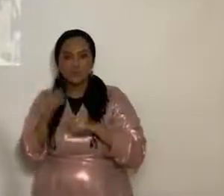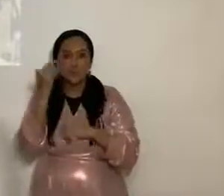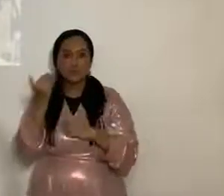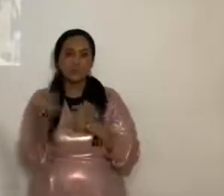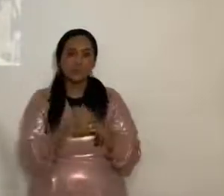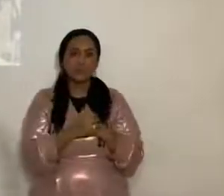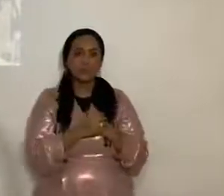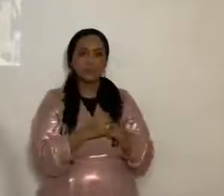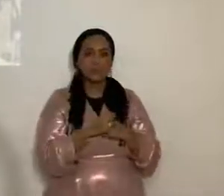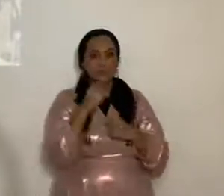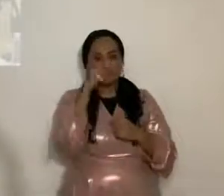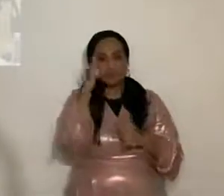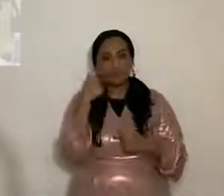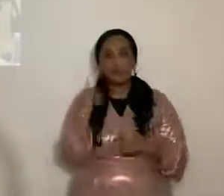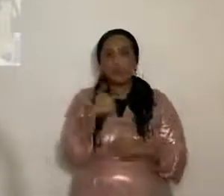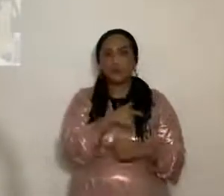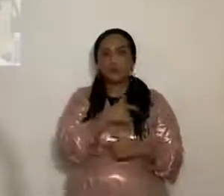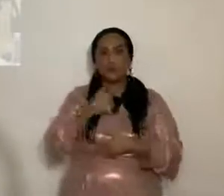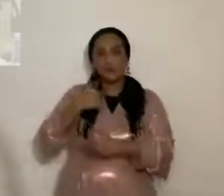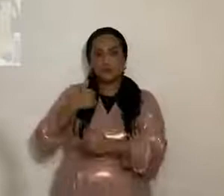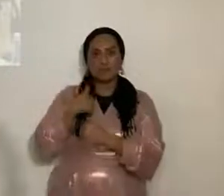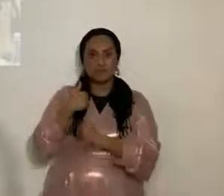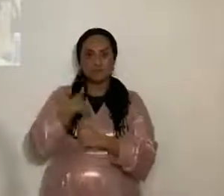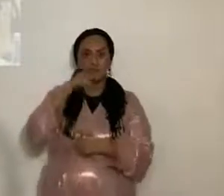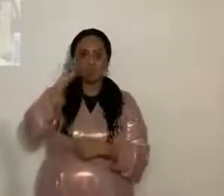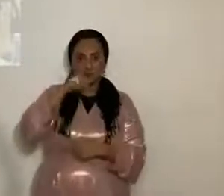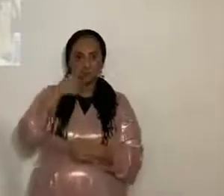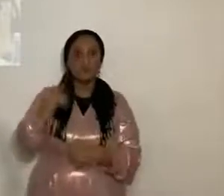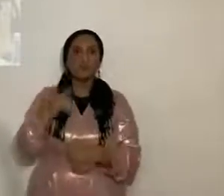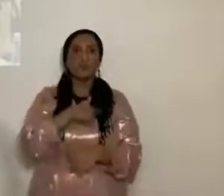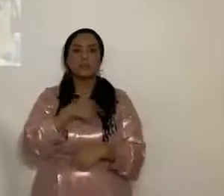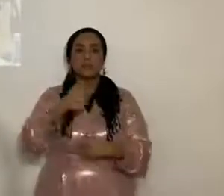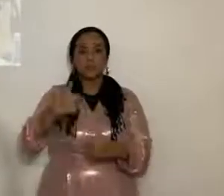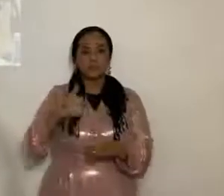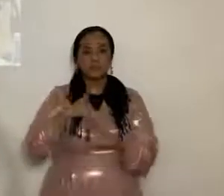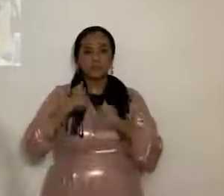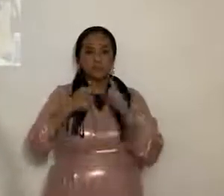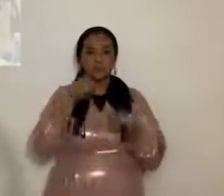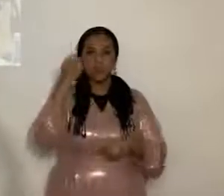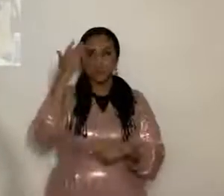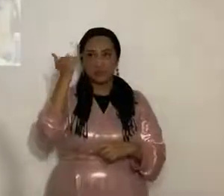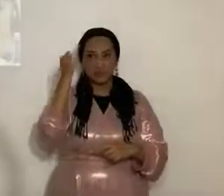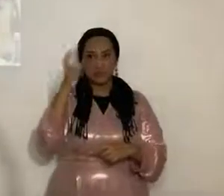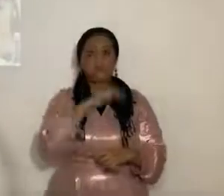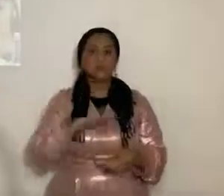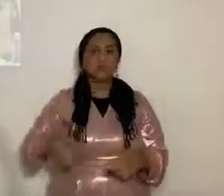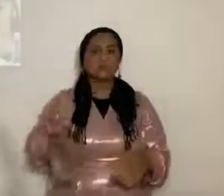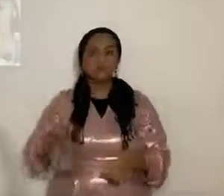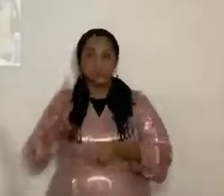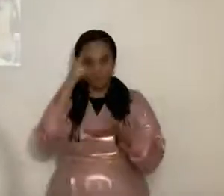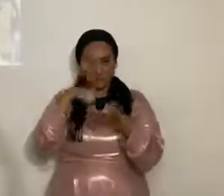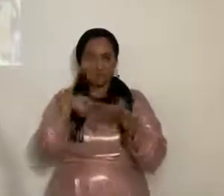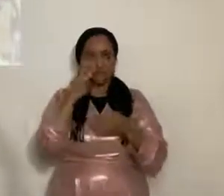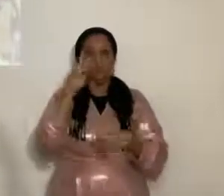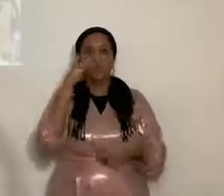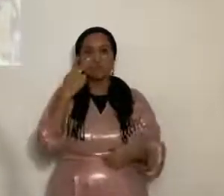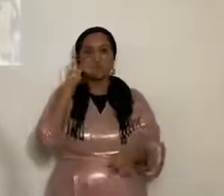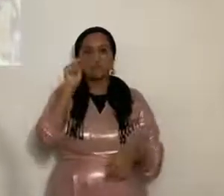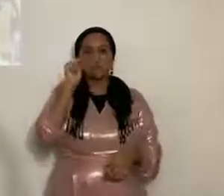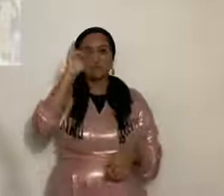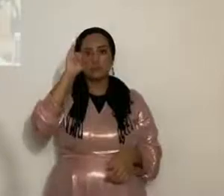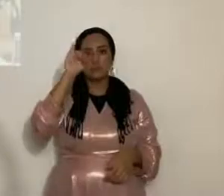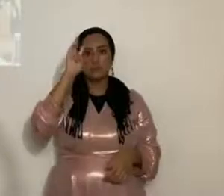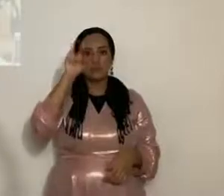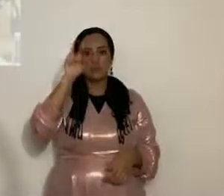aflicciones? Porque somos soldados. Sí, somos soldados de Yahshua HaMashiach. Vamos a verlo. Está en segunda de